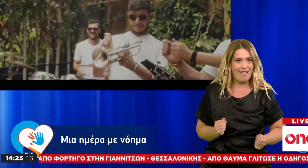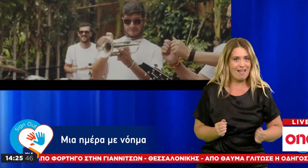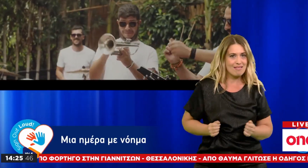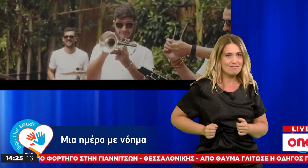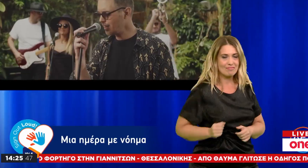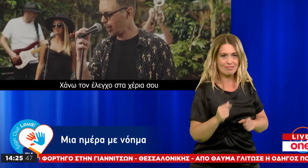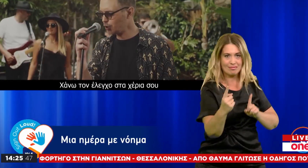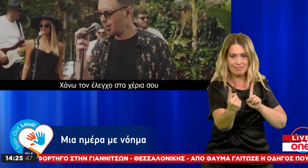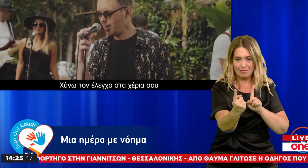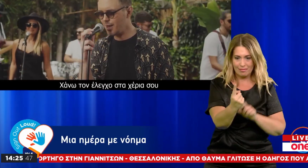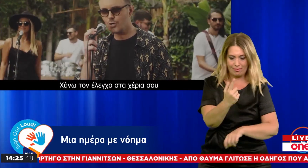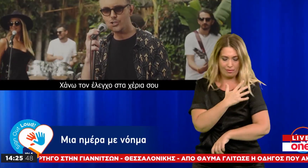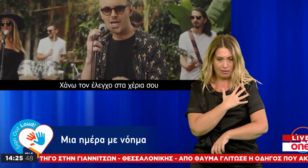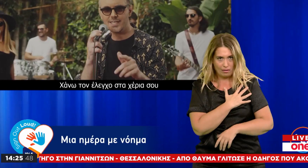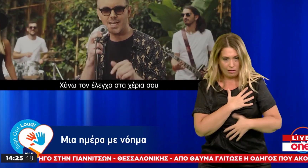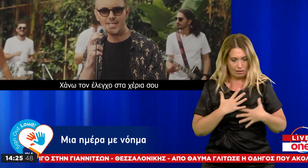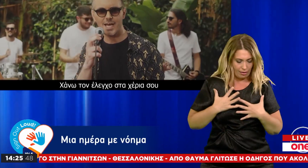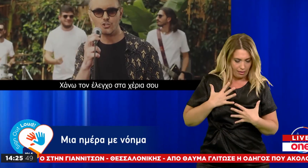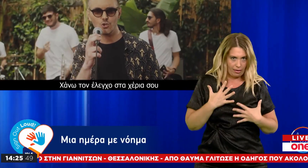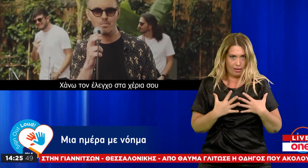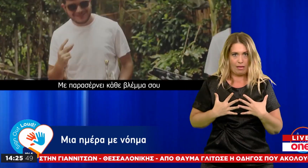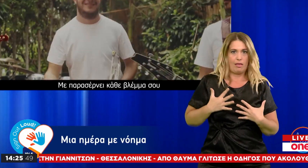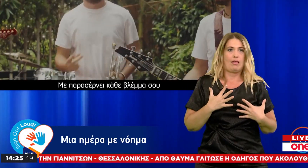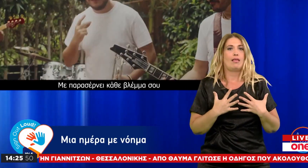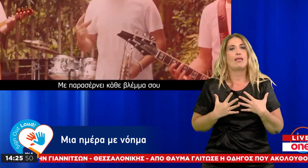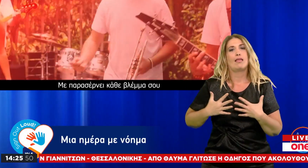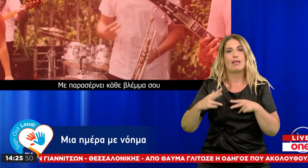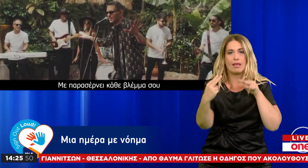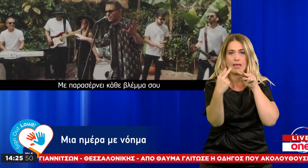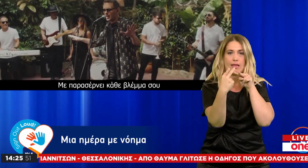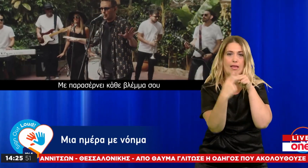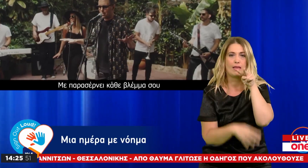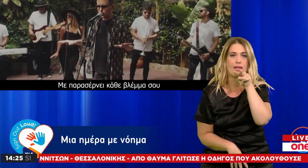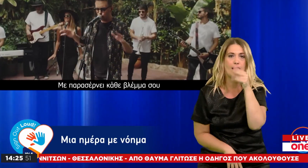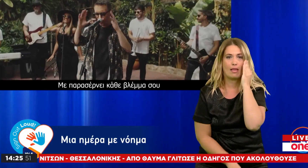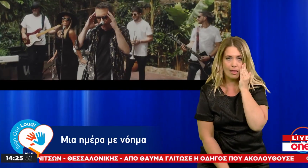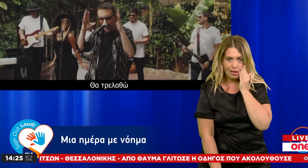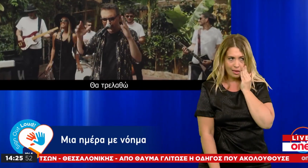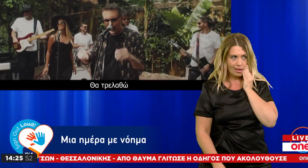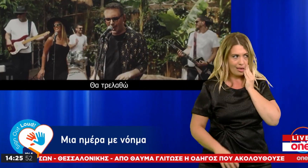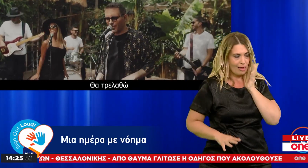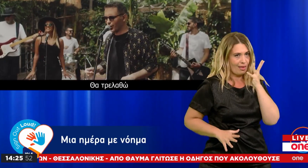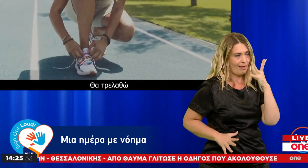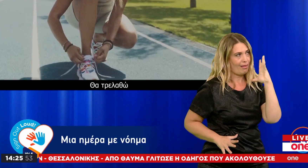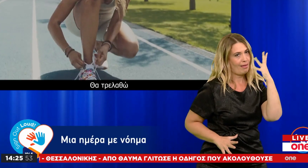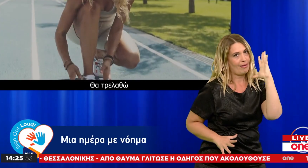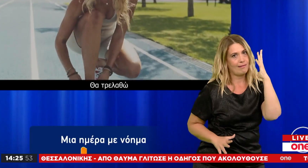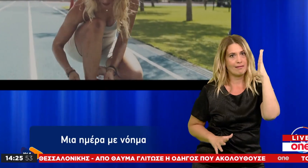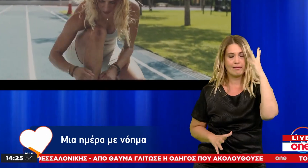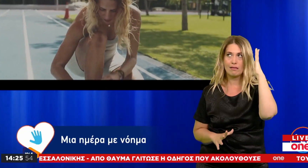ω κάνω τον έλεγχο στα χέρια σου με παρασέρνει κάθε βλέμα σου θα